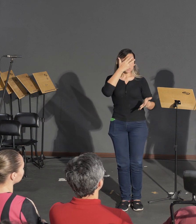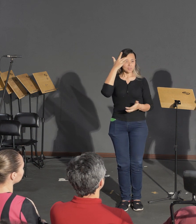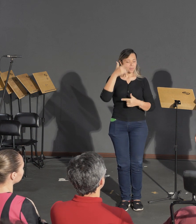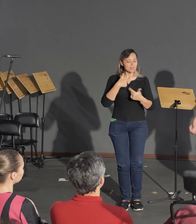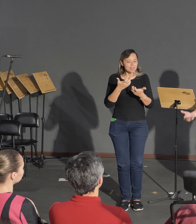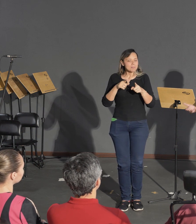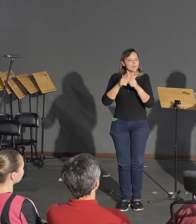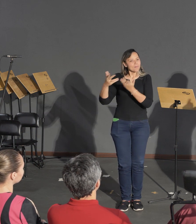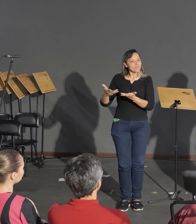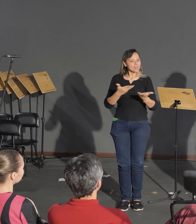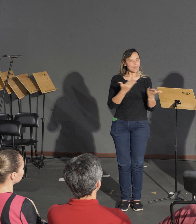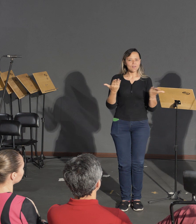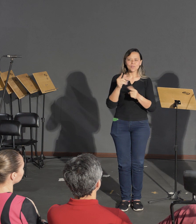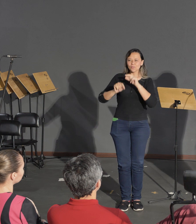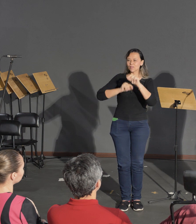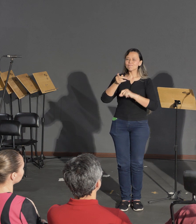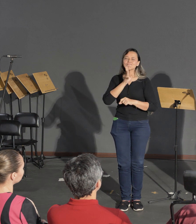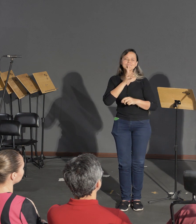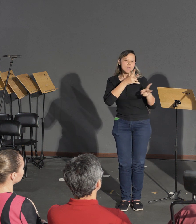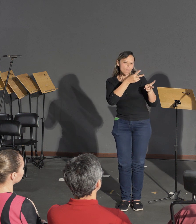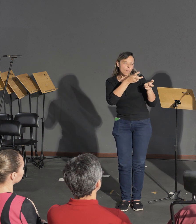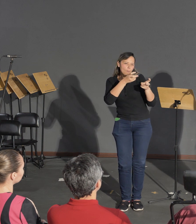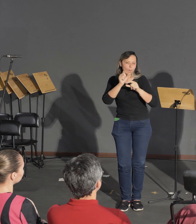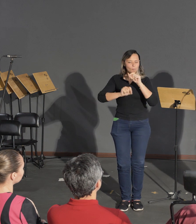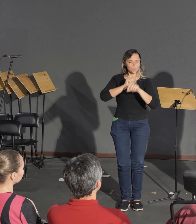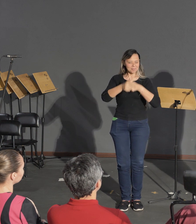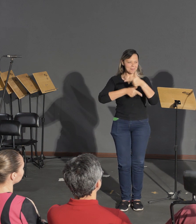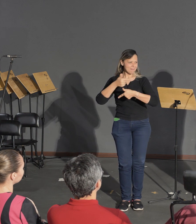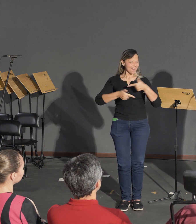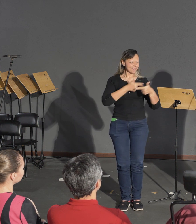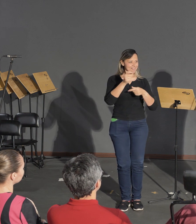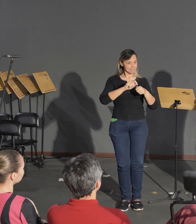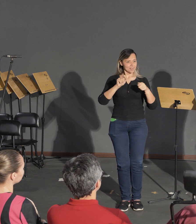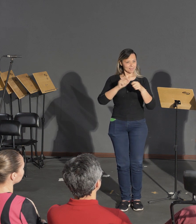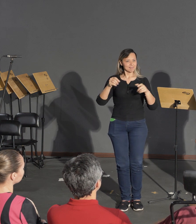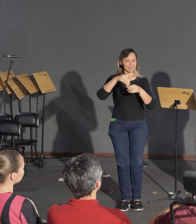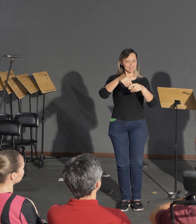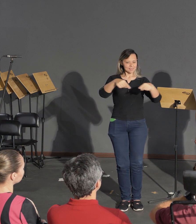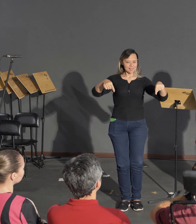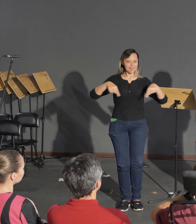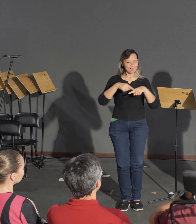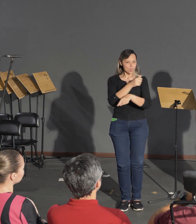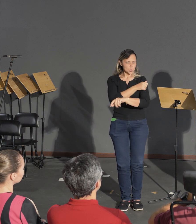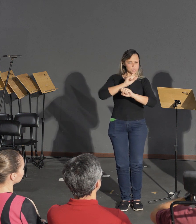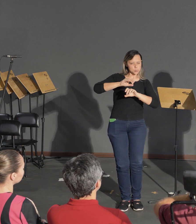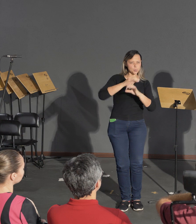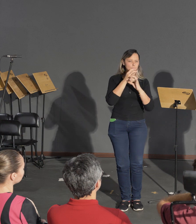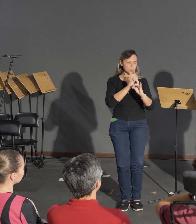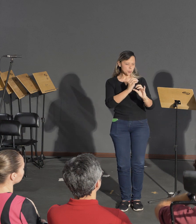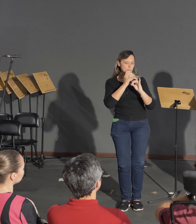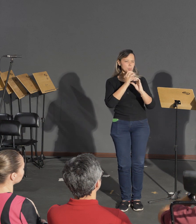quero convidar vocês a hoje conhecer um pouco desse trabalho que está sendo feito em sala de aula com os nossos alunos de